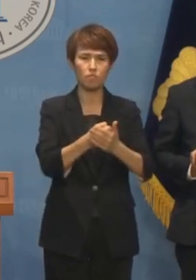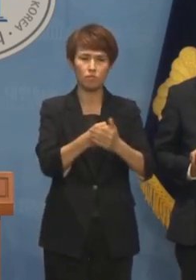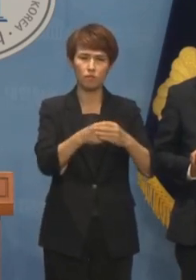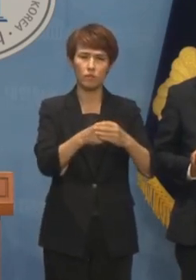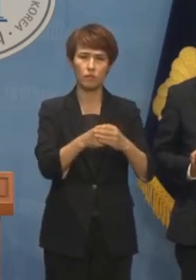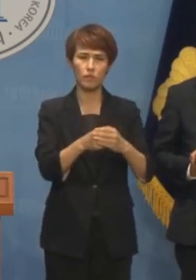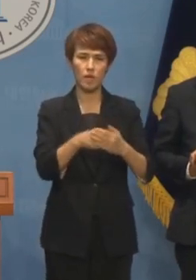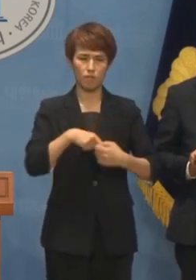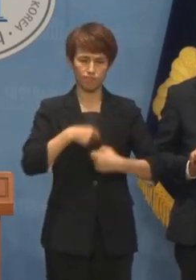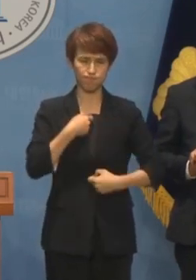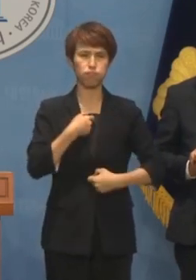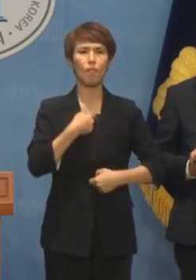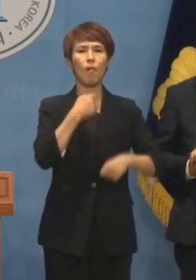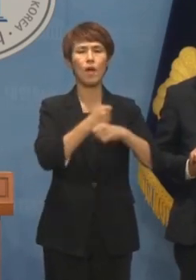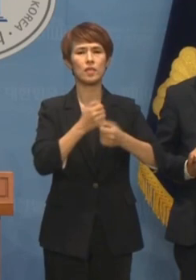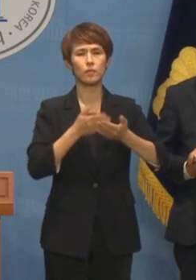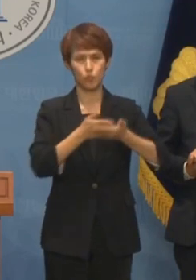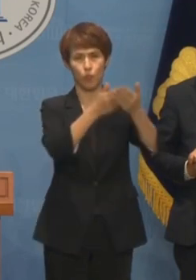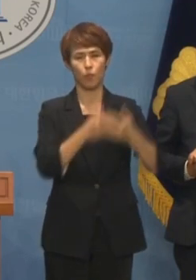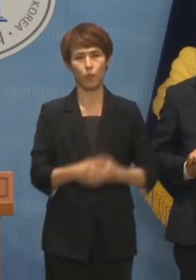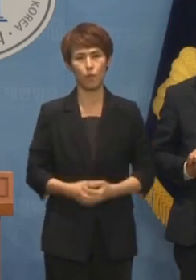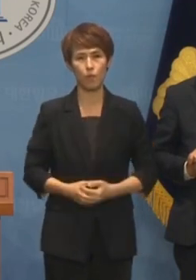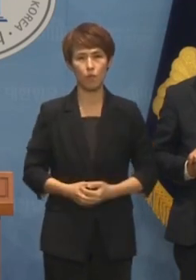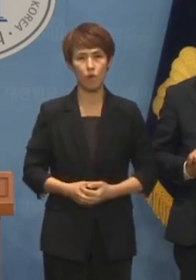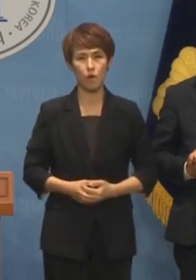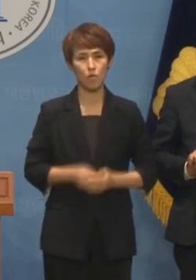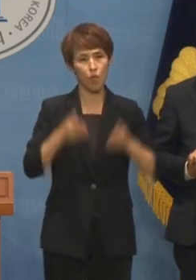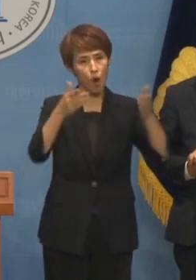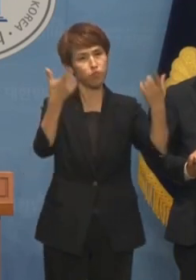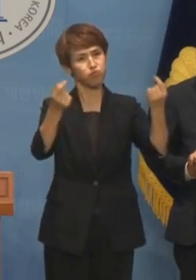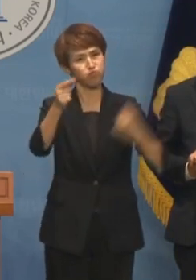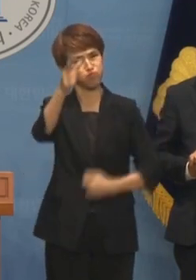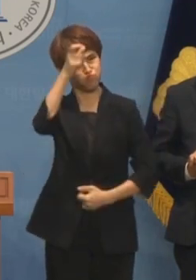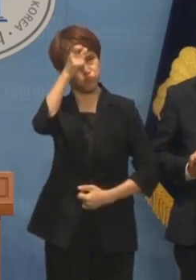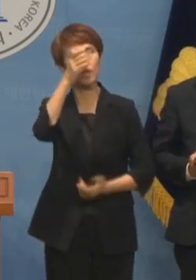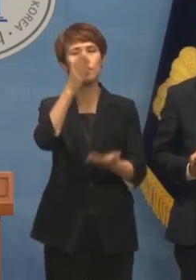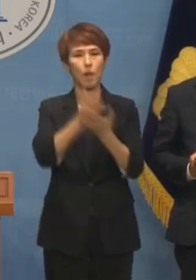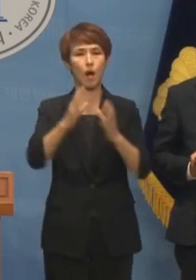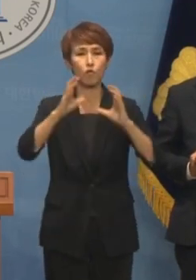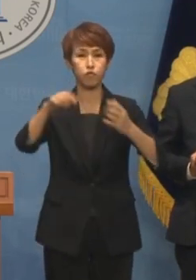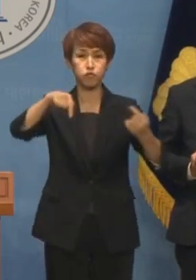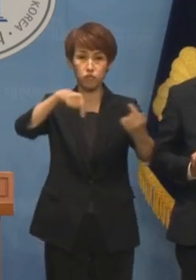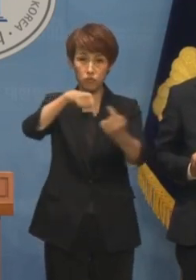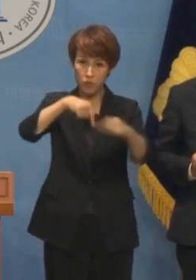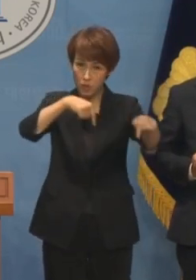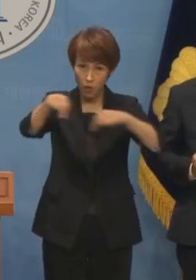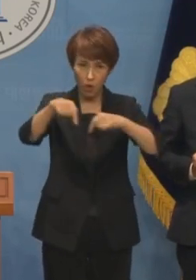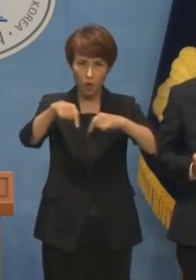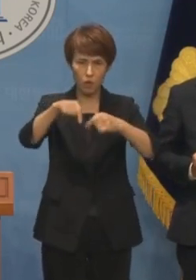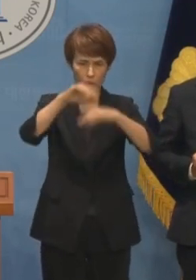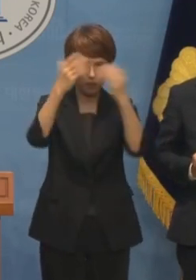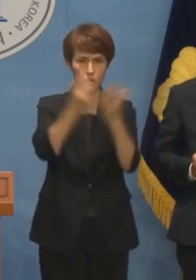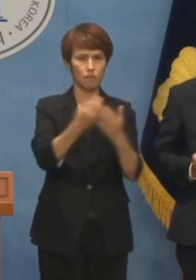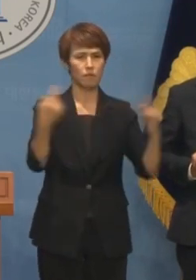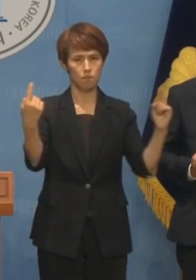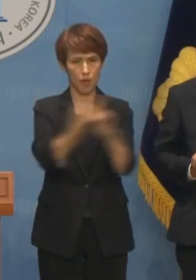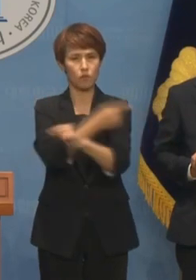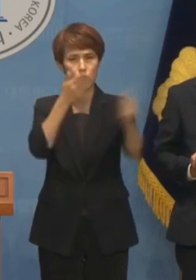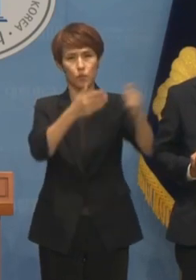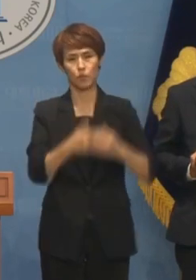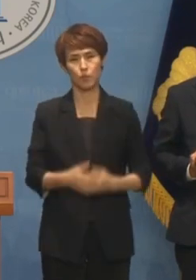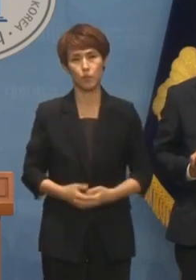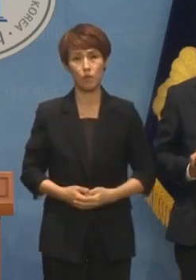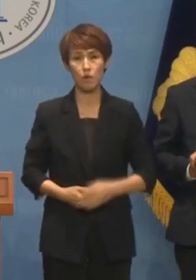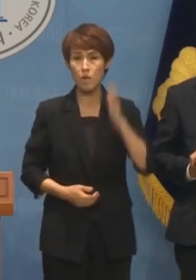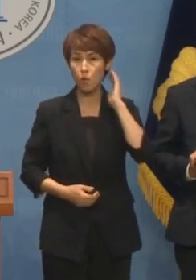나아가 방향은 옳다는 아집을 그만두고 국정기조를 전면 전환하십시오. 만약